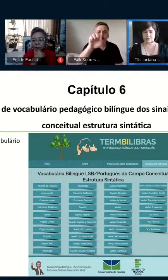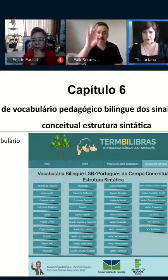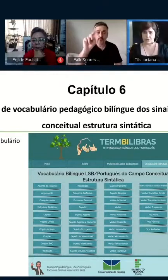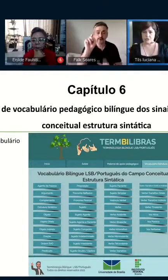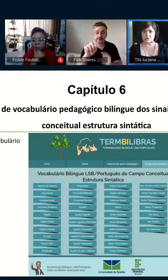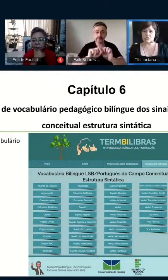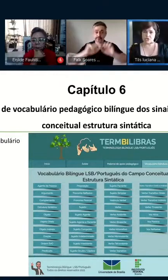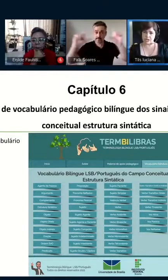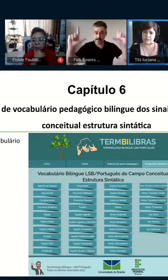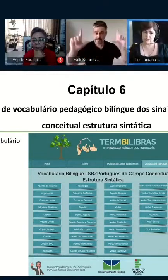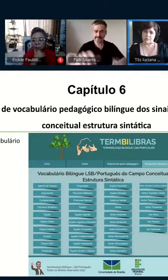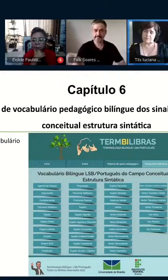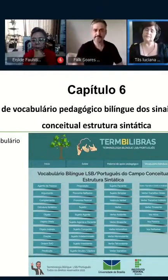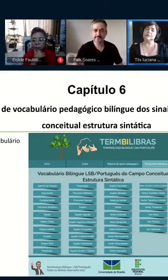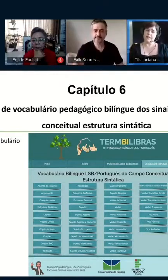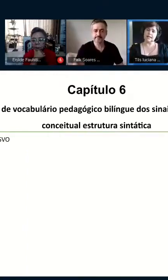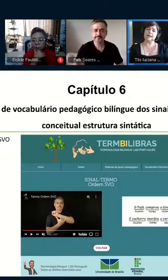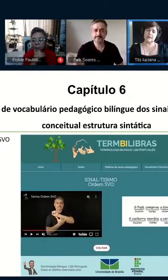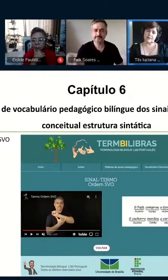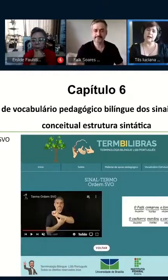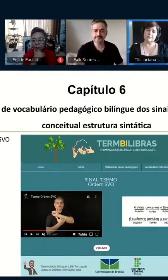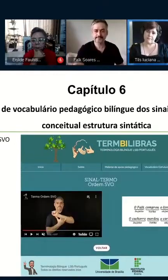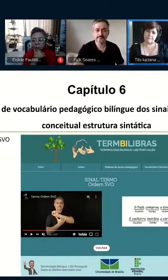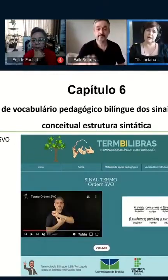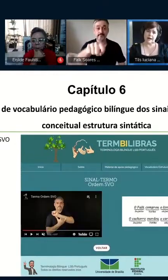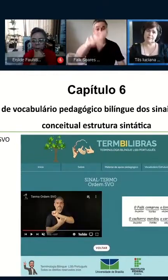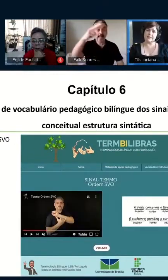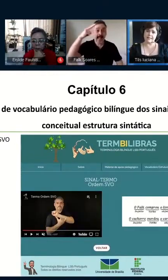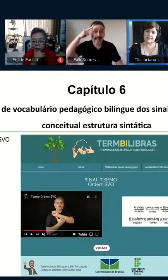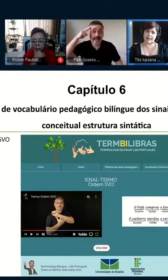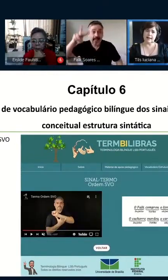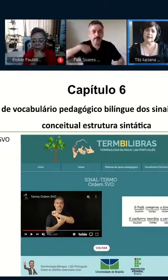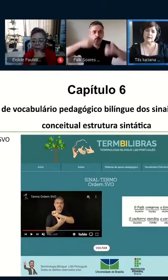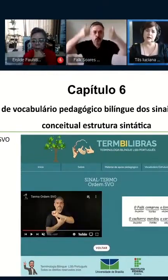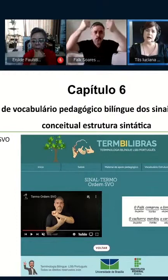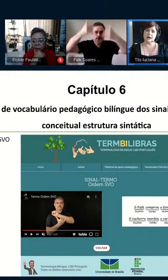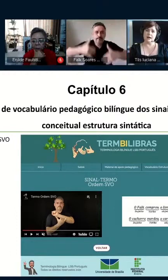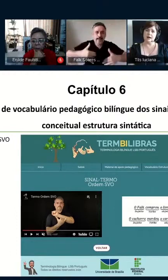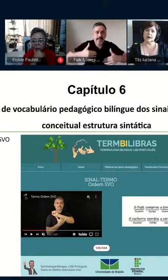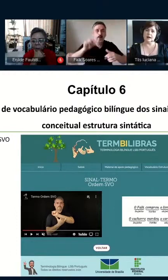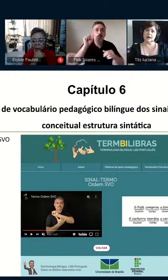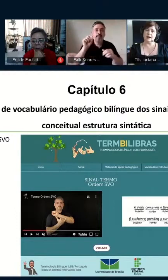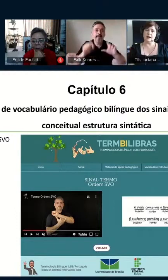sujeito. Sujeito, e aí ele vai apresentar